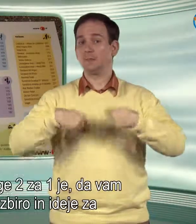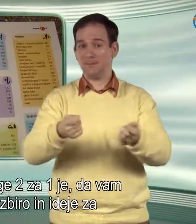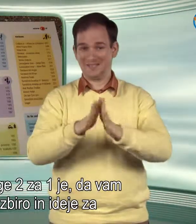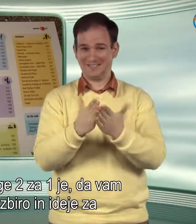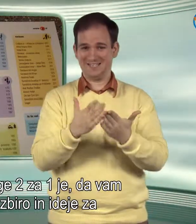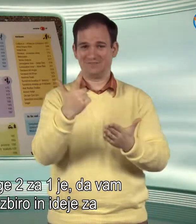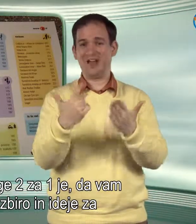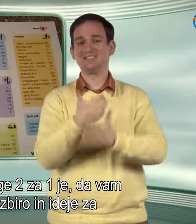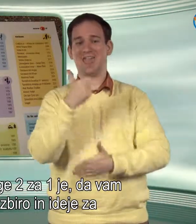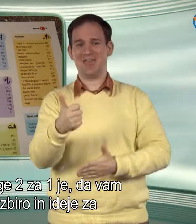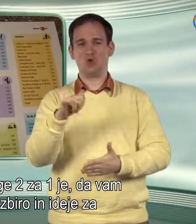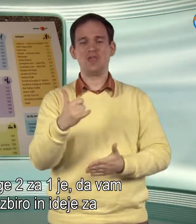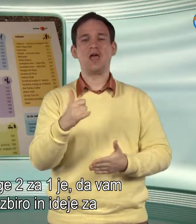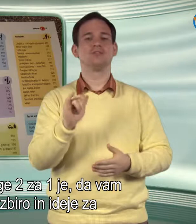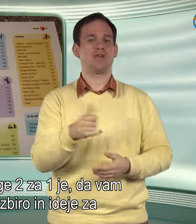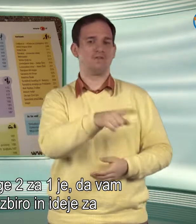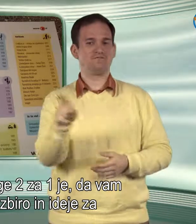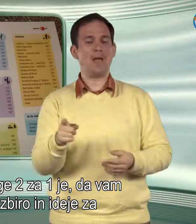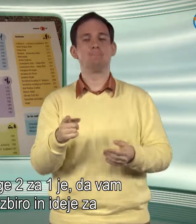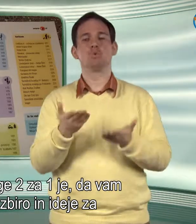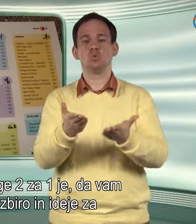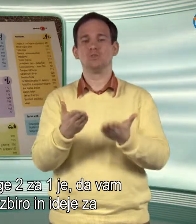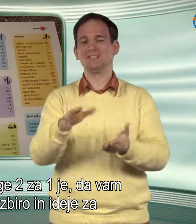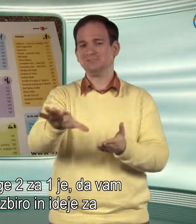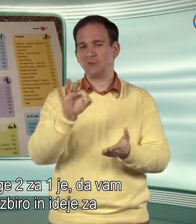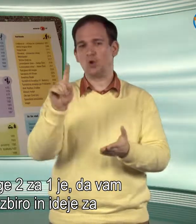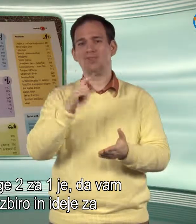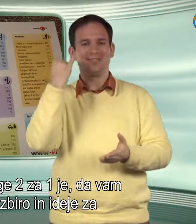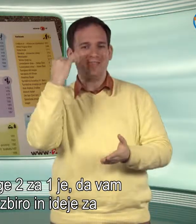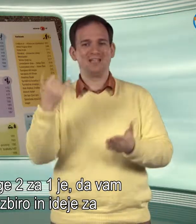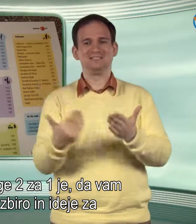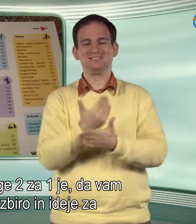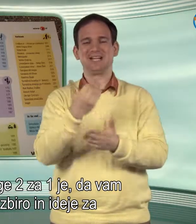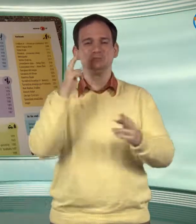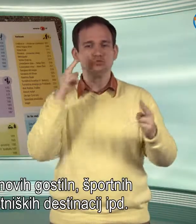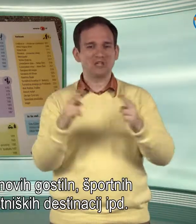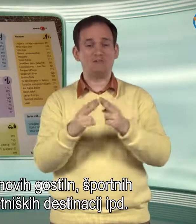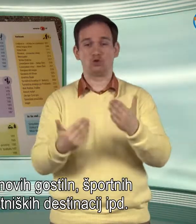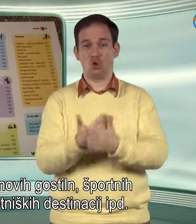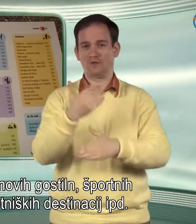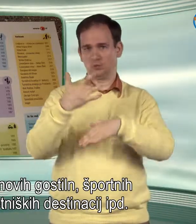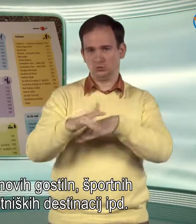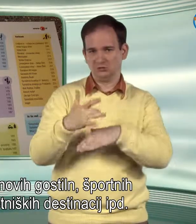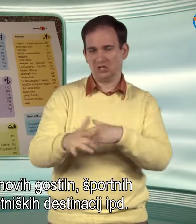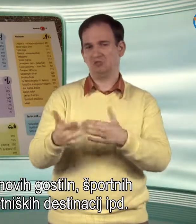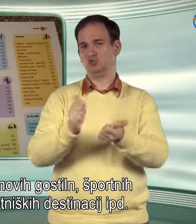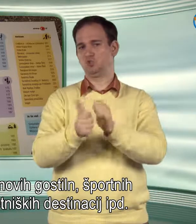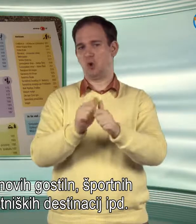Namen knjige 2 za 1 je, da vam ponudi izbiro in ideje za spoznavanje novih gostiln, športnih